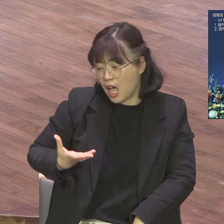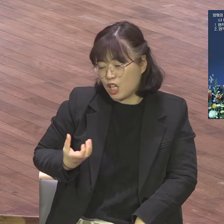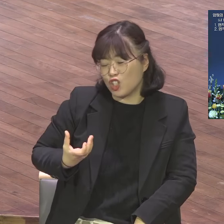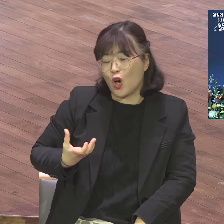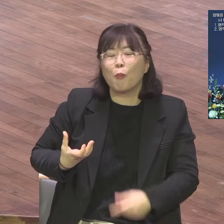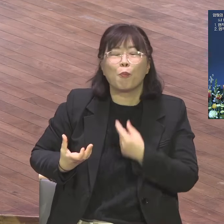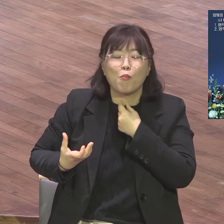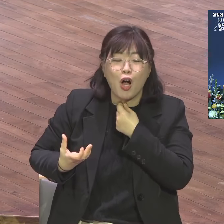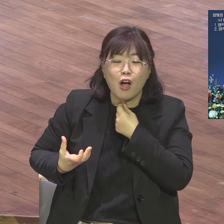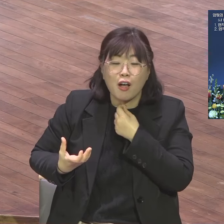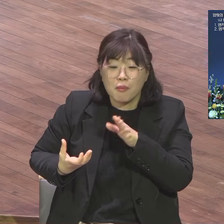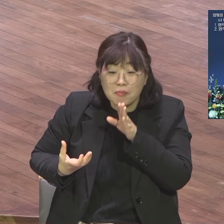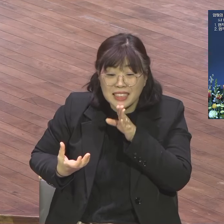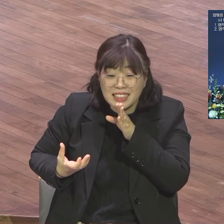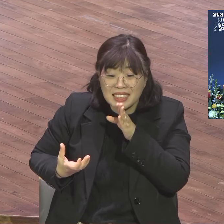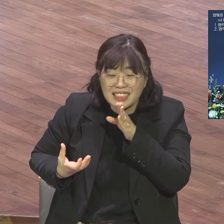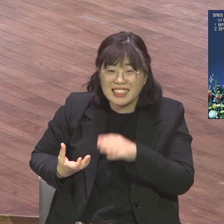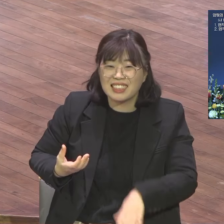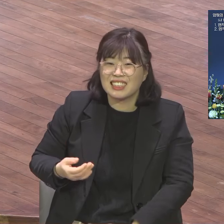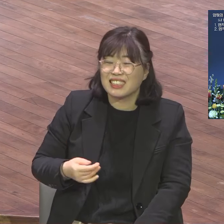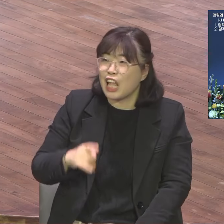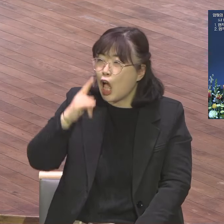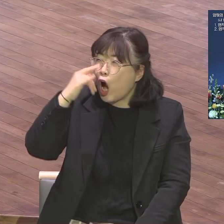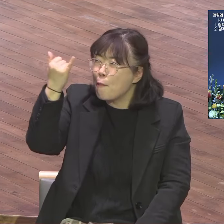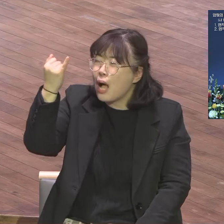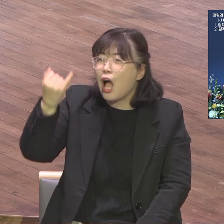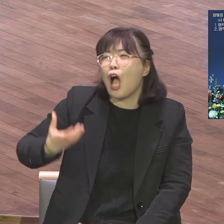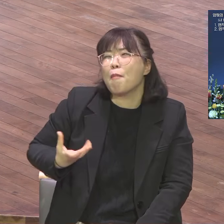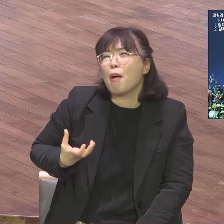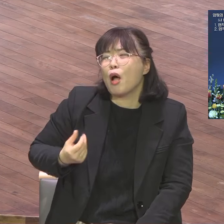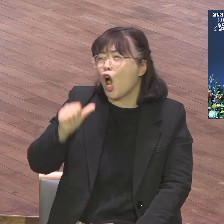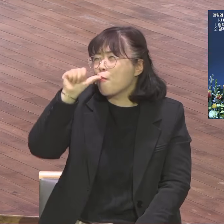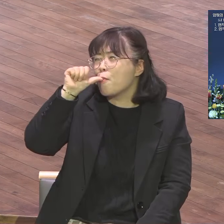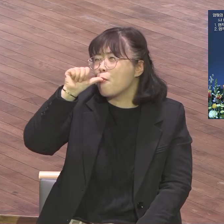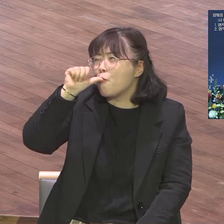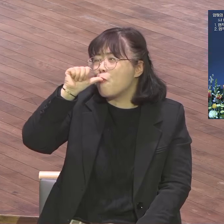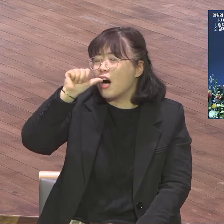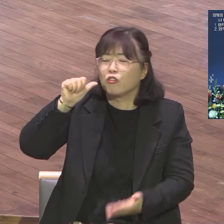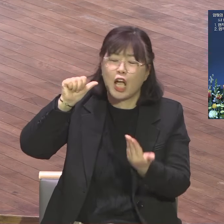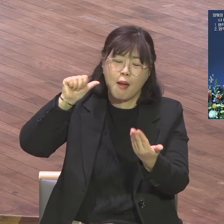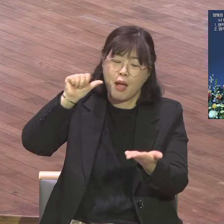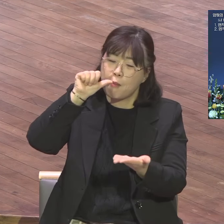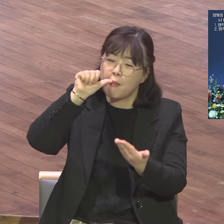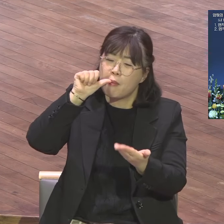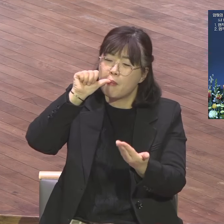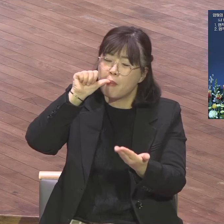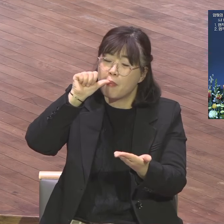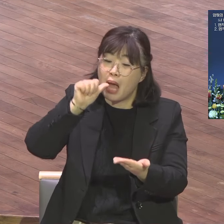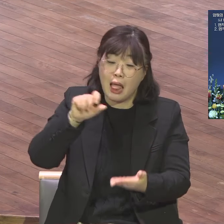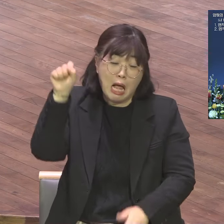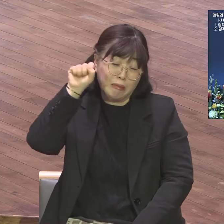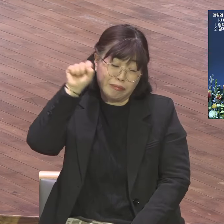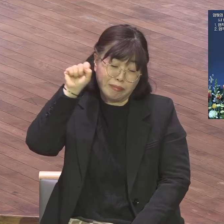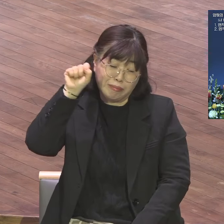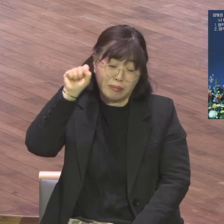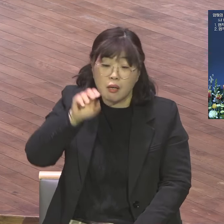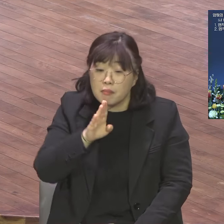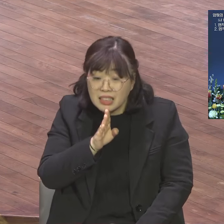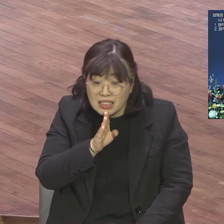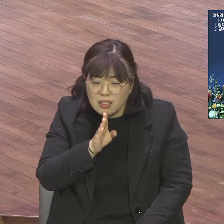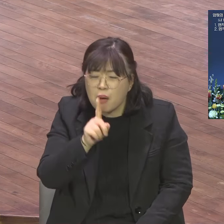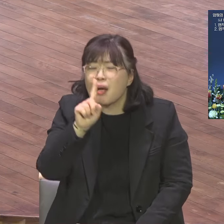몰라. 엄마는 뭐 이게죠. 하여튼 젖 달라는 거나 막 보채죠. 젖딱 물어주면